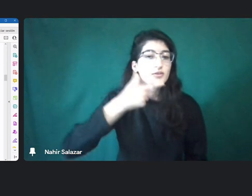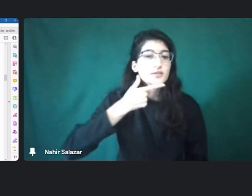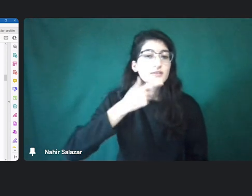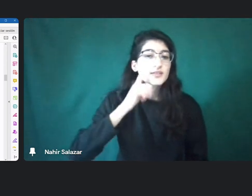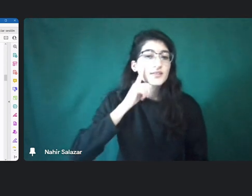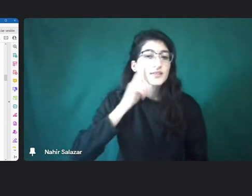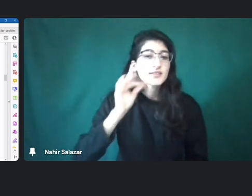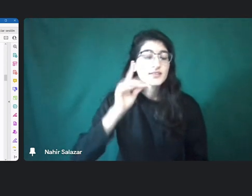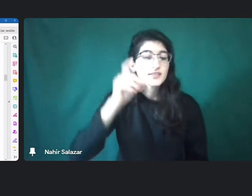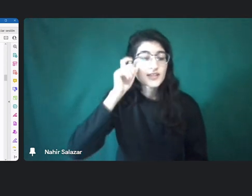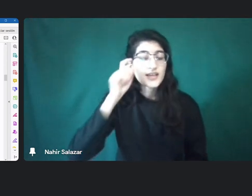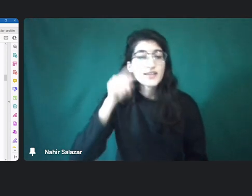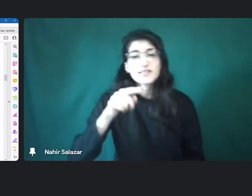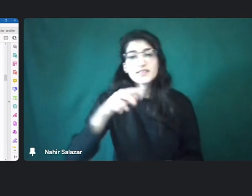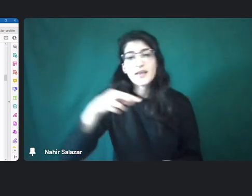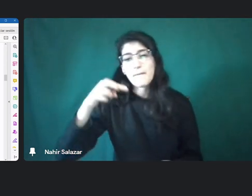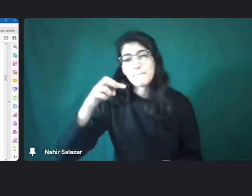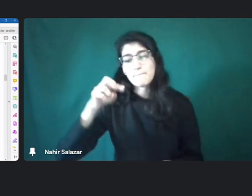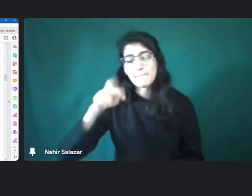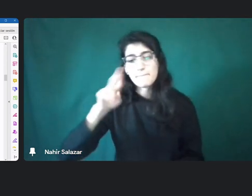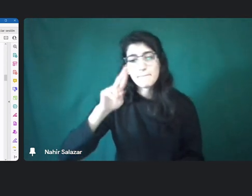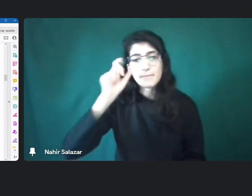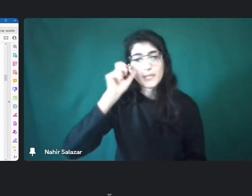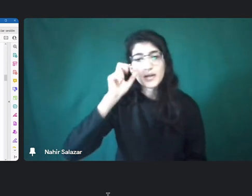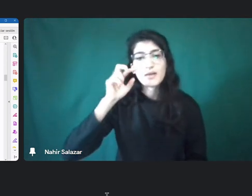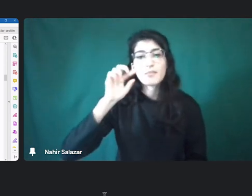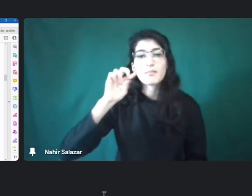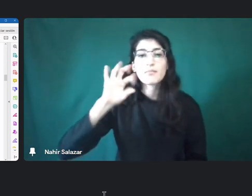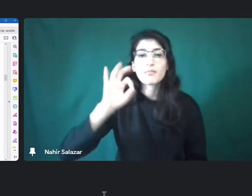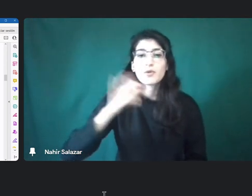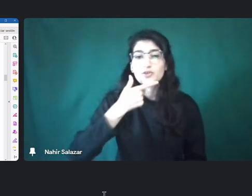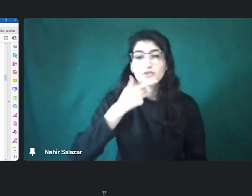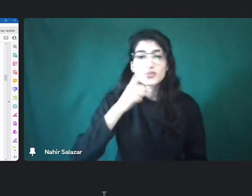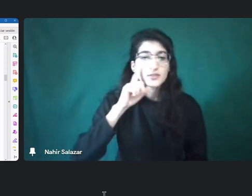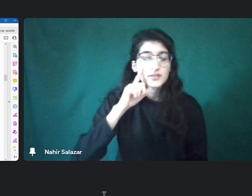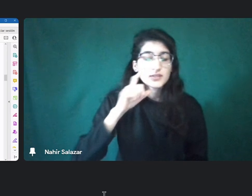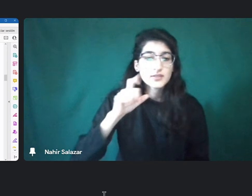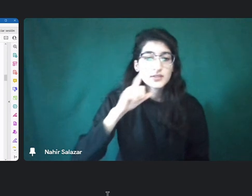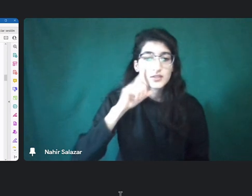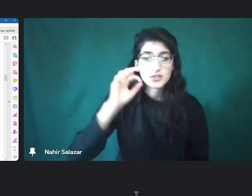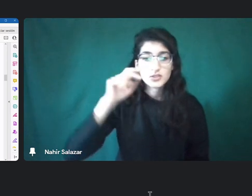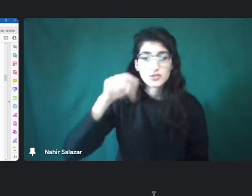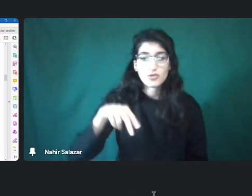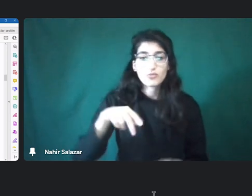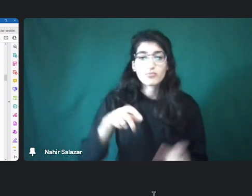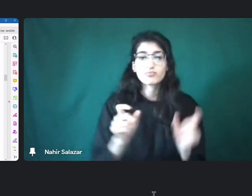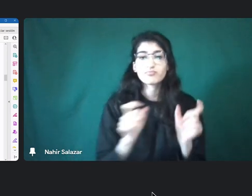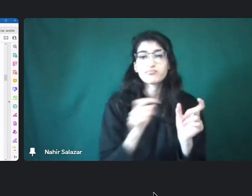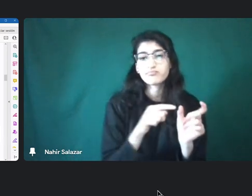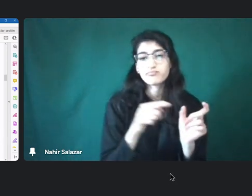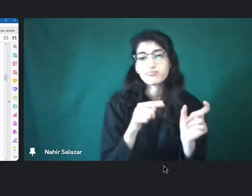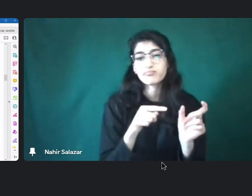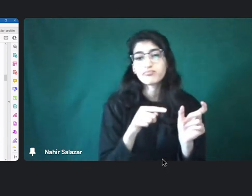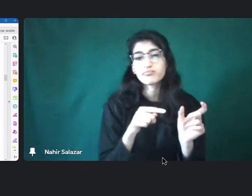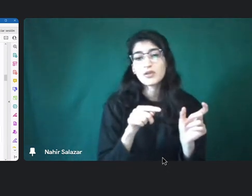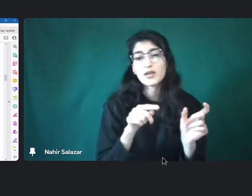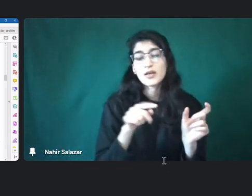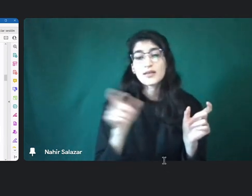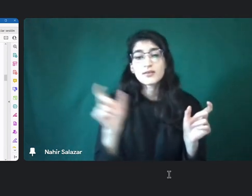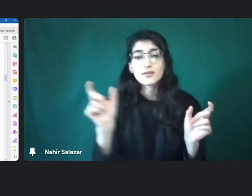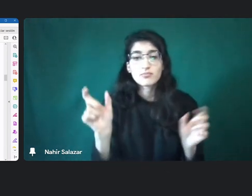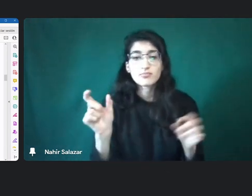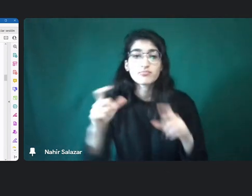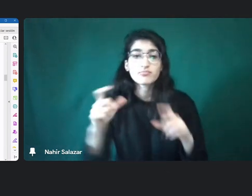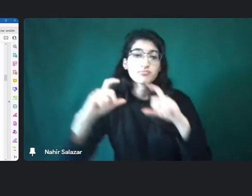Education. O sea, education. Quality education, ¿sí? Entonces sería, esto sería... Otro